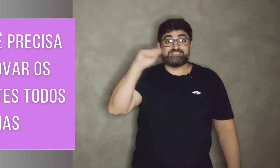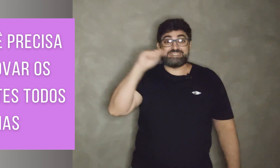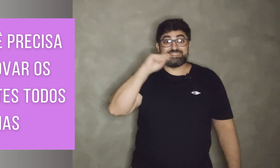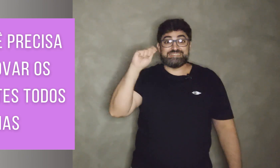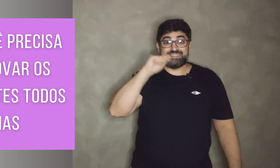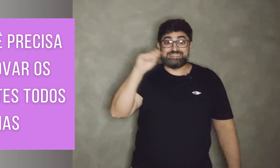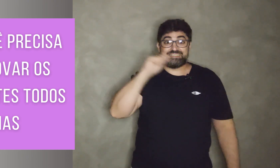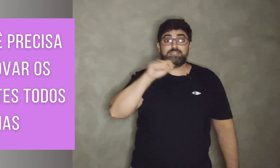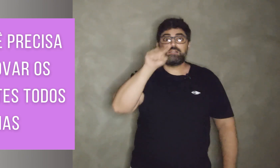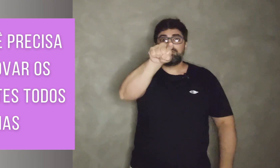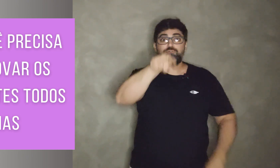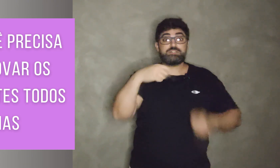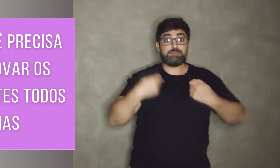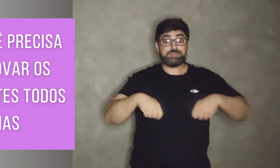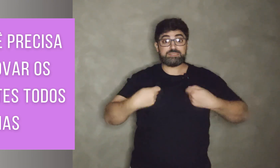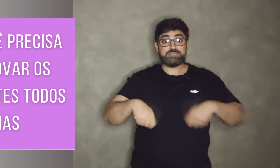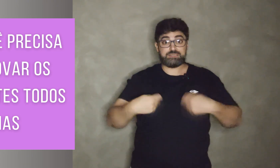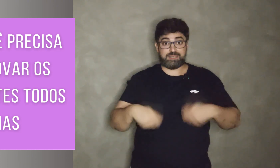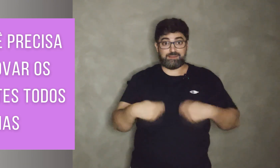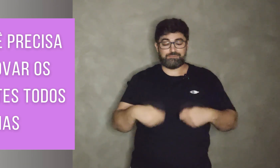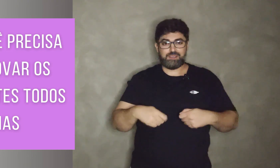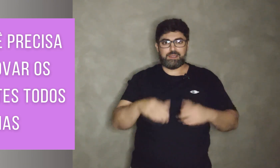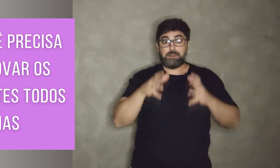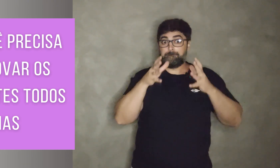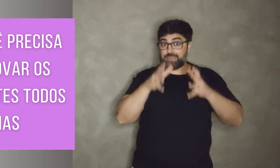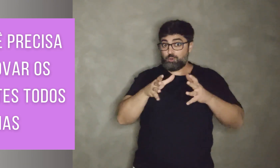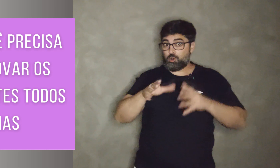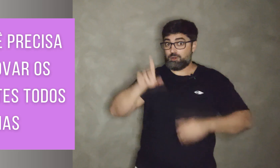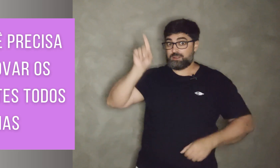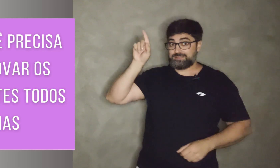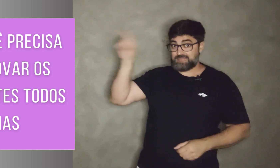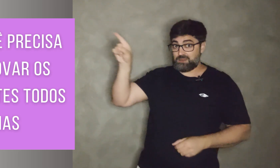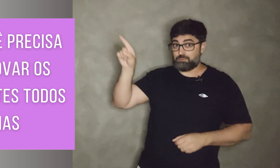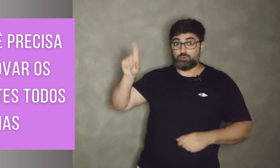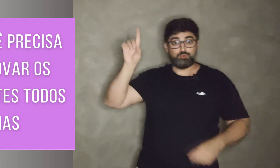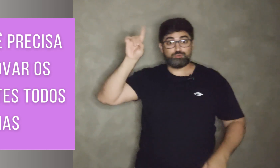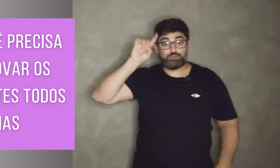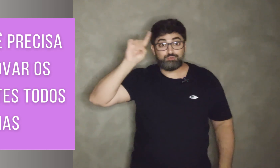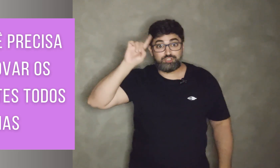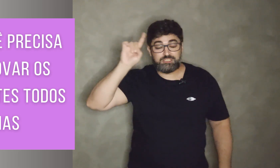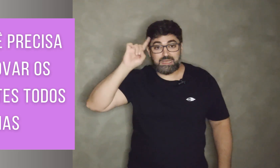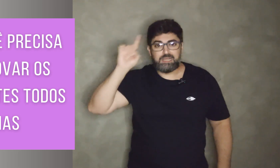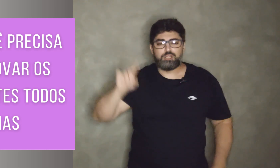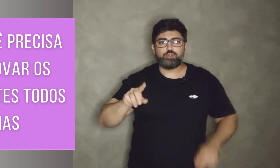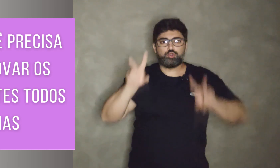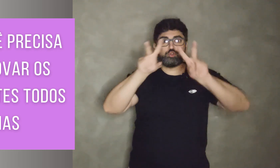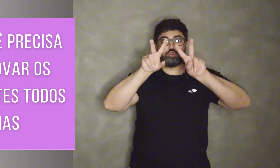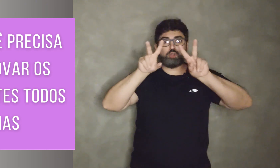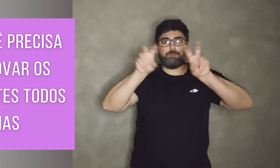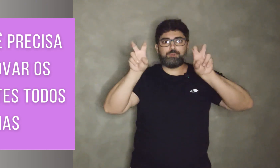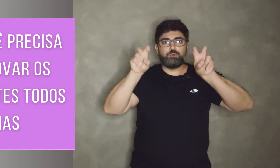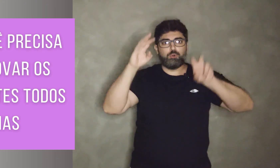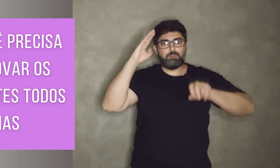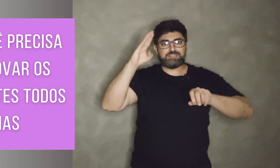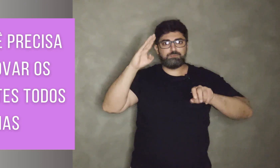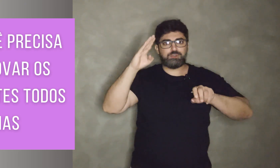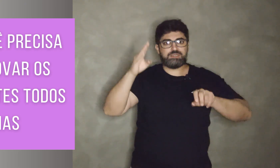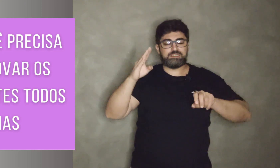escovar o dente, você precisa. Pegou? Tempo, todo dia. Tópico, o mais